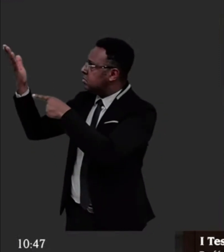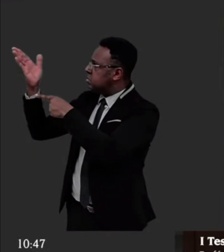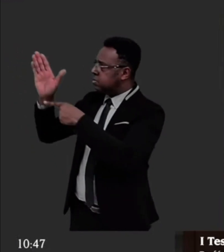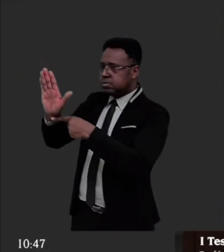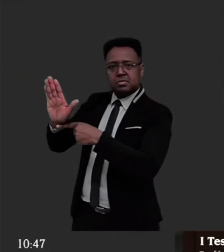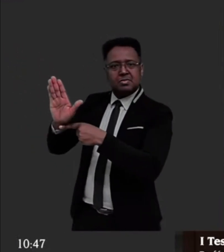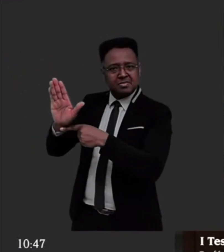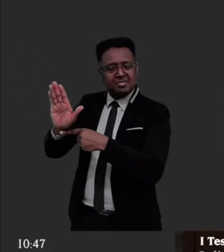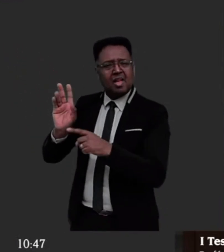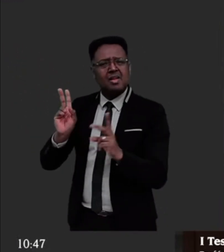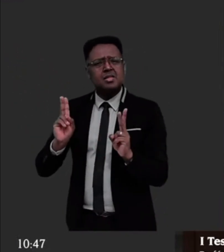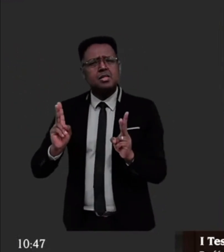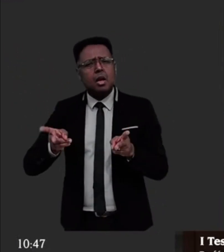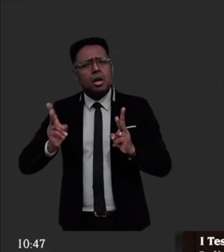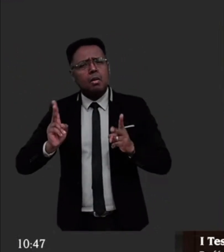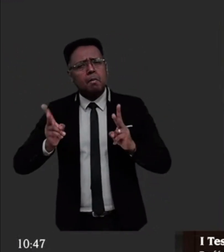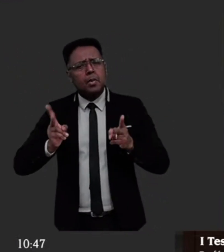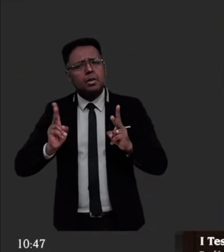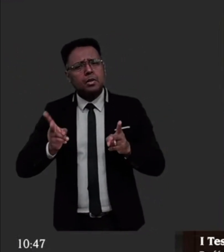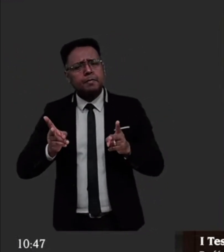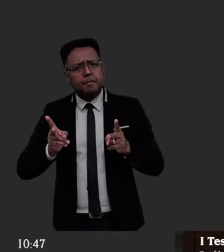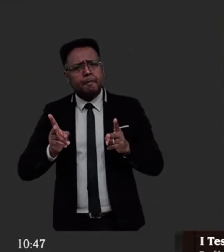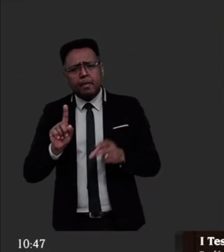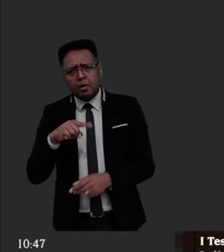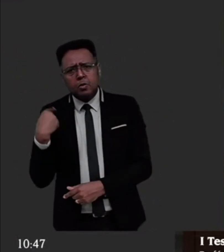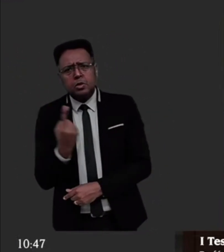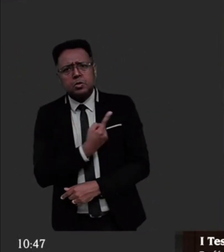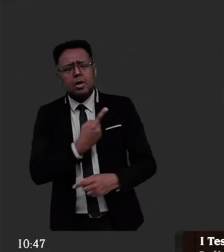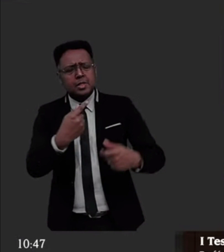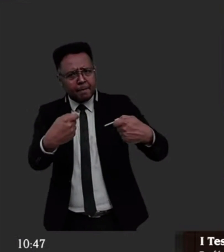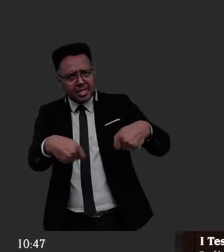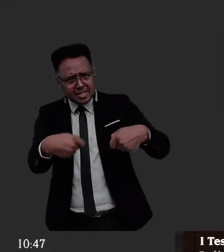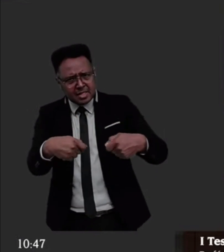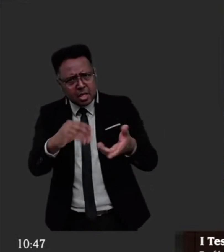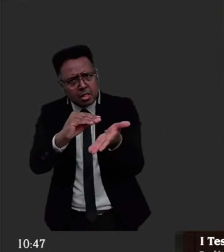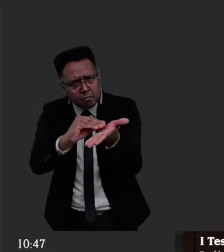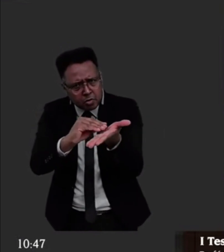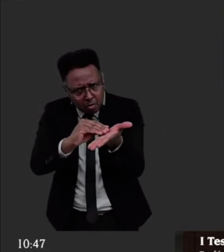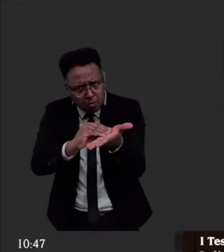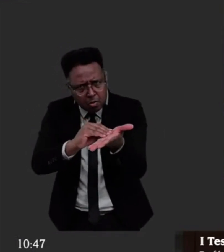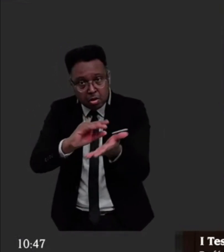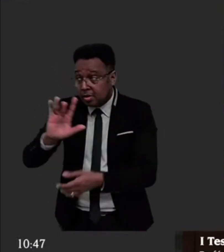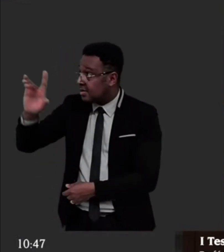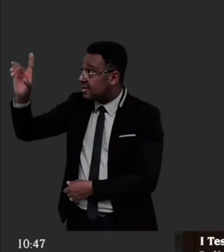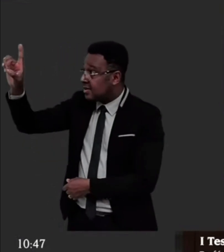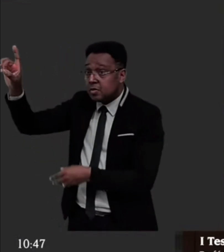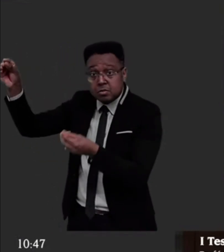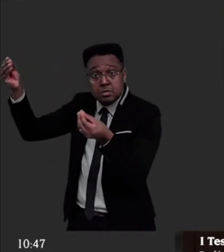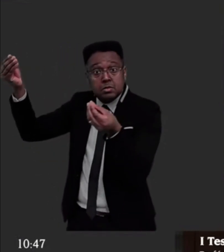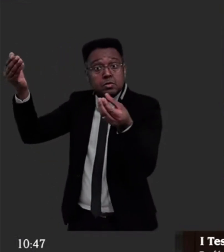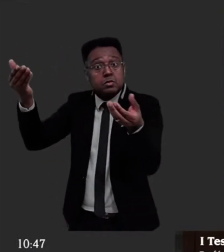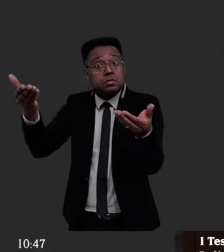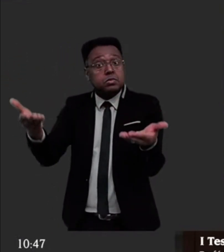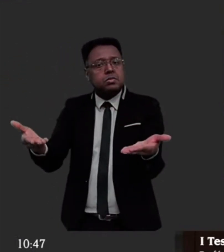conosco, de dar a nós o que nos falta para poder nos manter sob os efeitos da graça e com